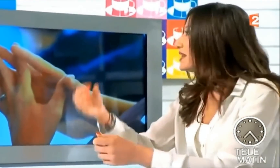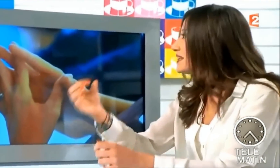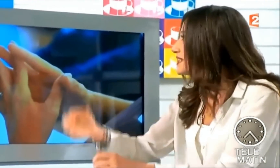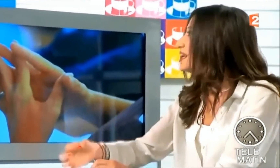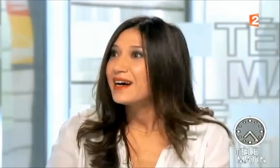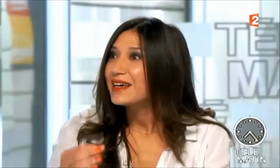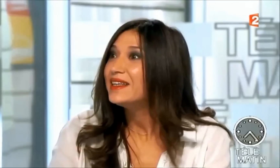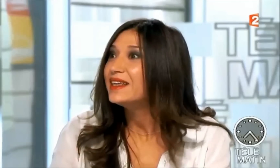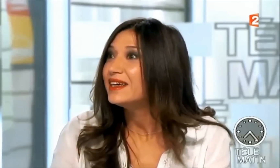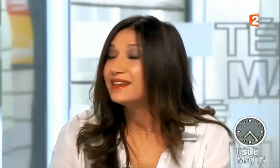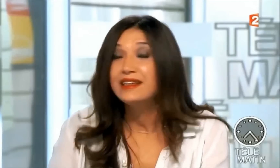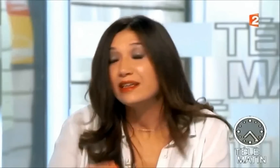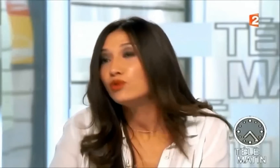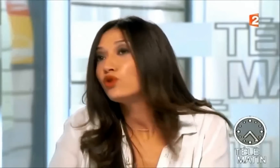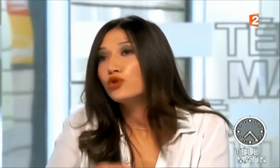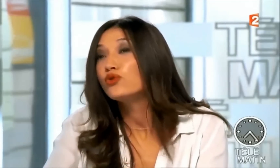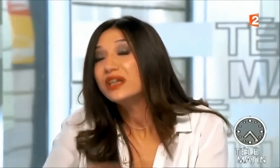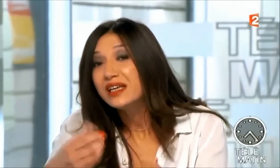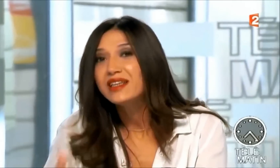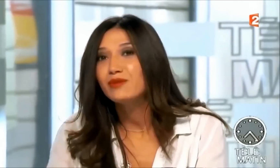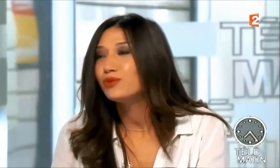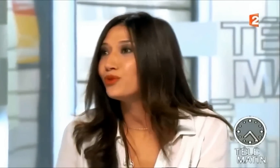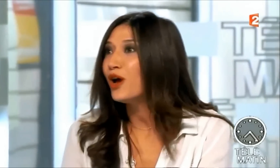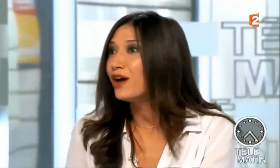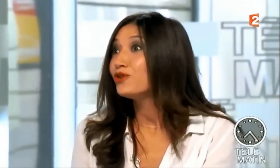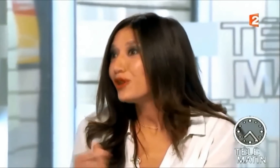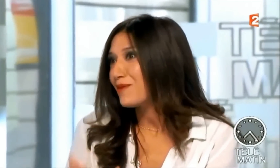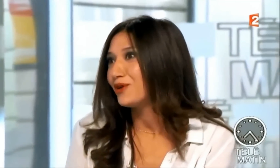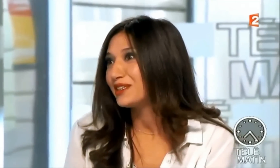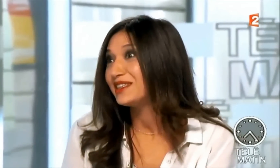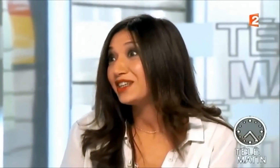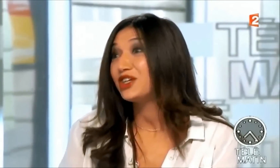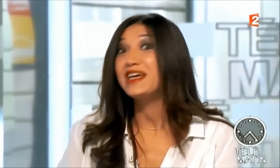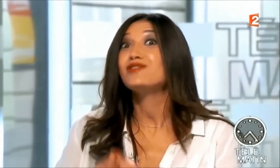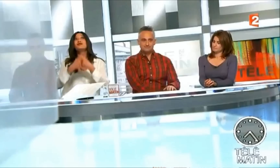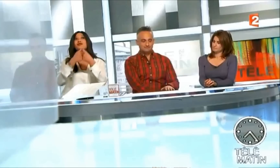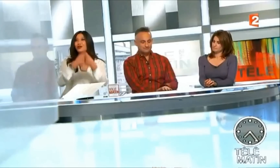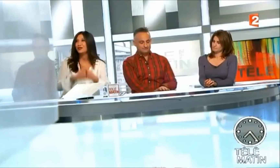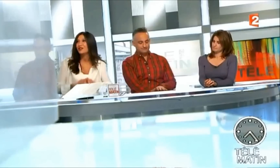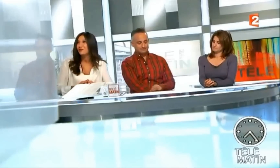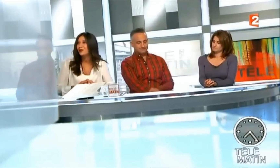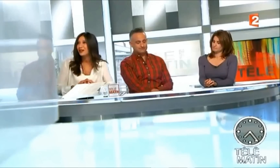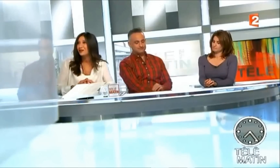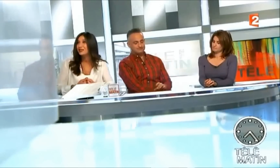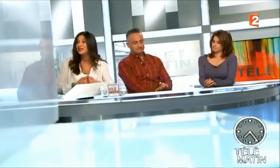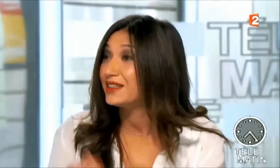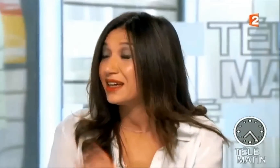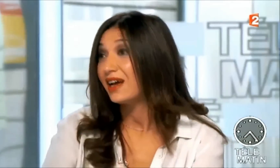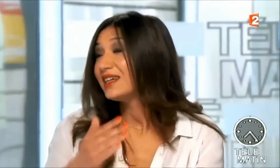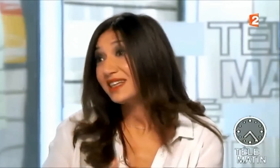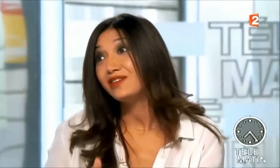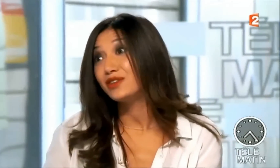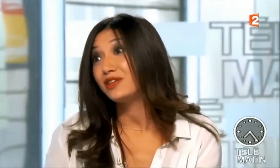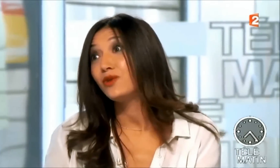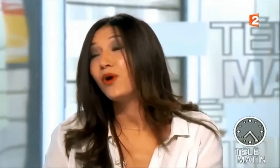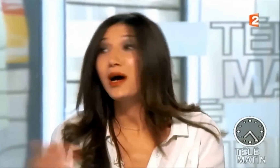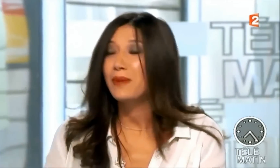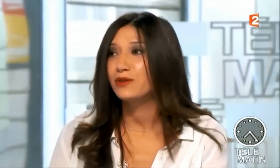et c'est là que sont nés les débuts de l'apprentissage et de l'enseignement de la langue des signes. Cet enseignement a